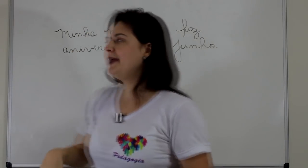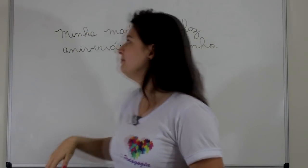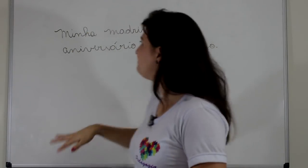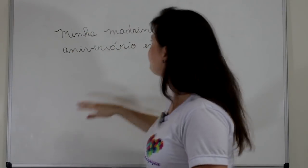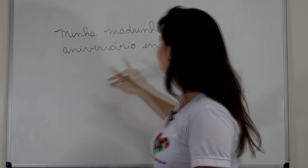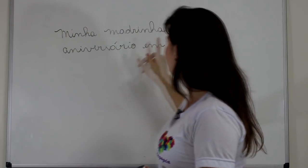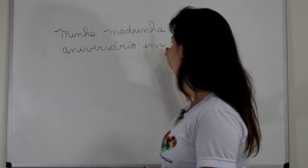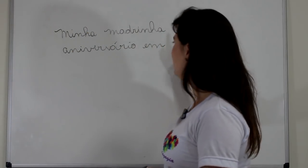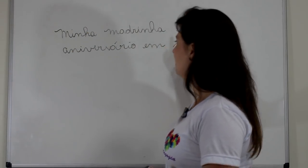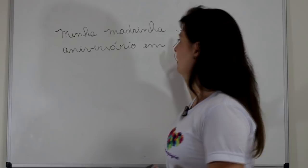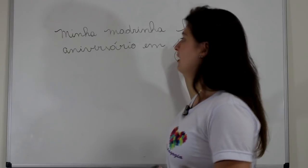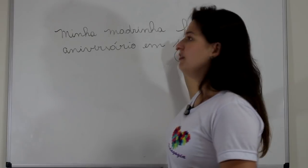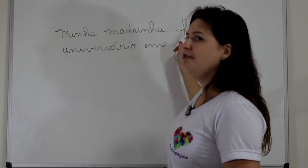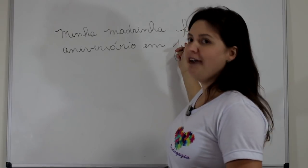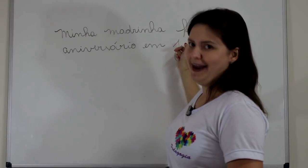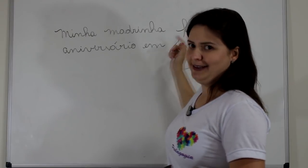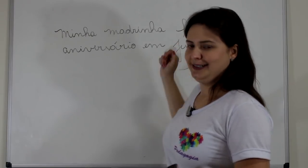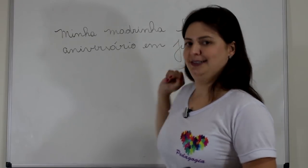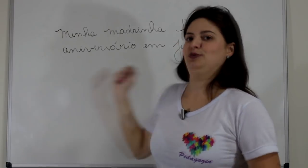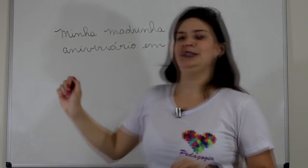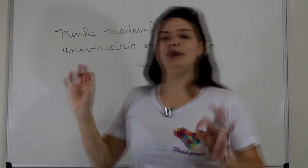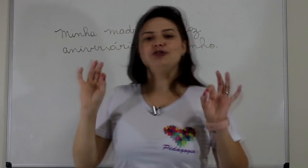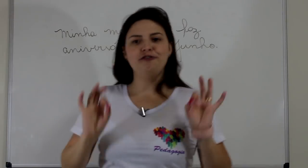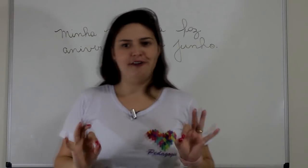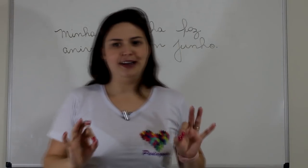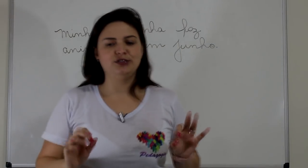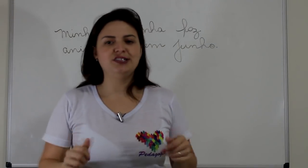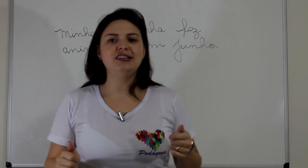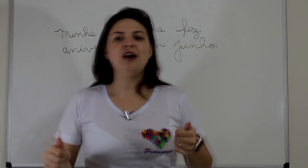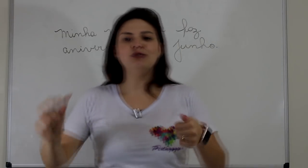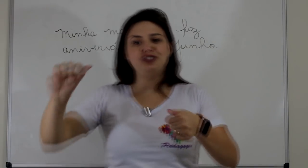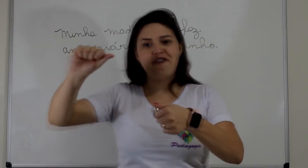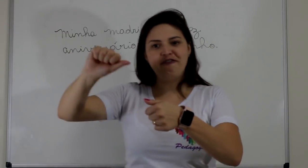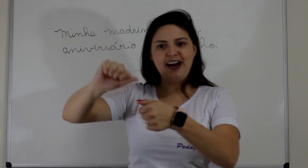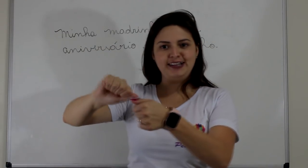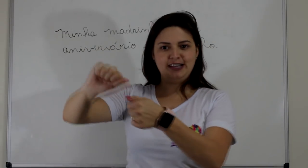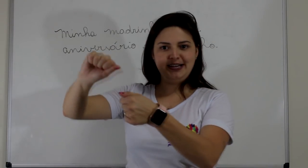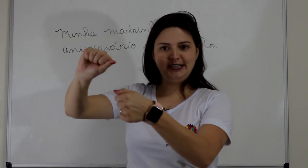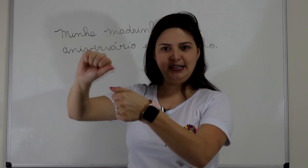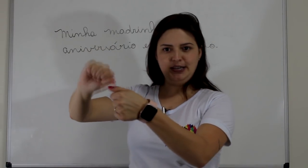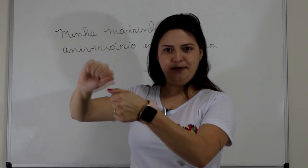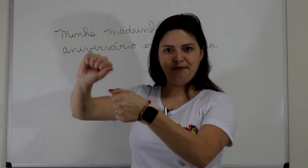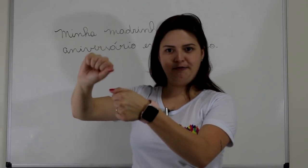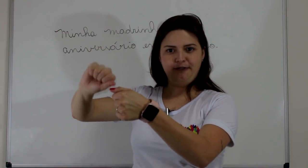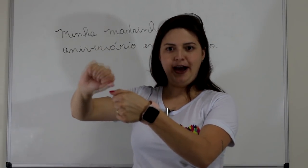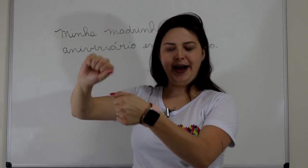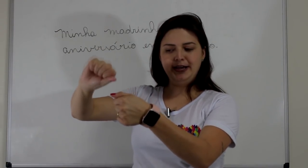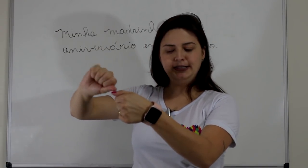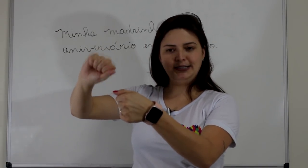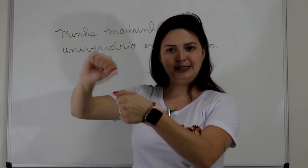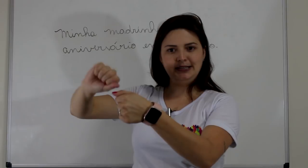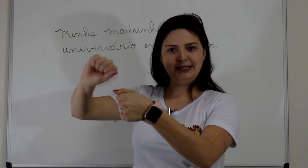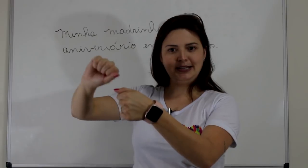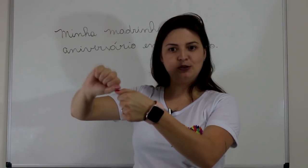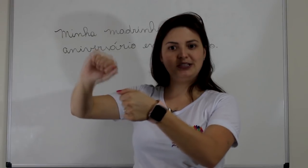bem. Faz, o sinal de faz. O sinal de faz é esse aqui. Faz, esse aqui é o sinal